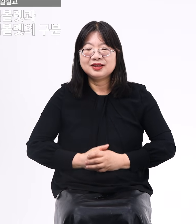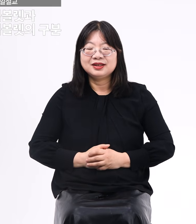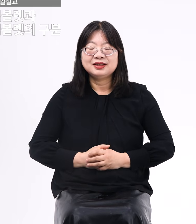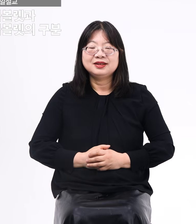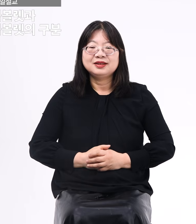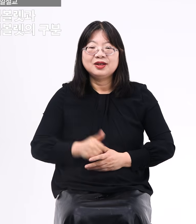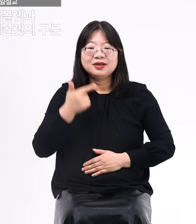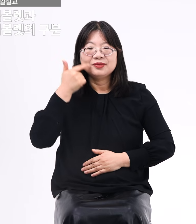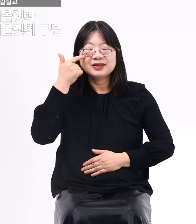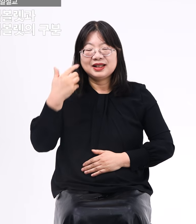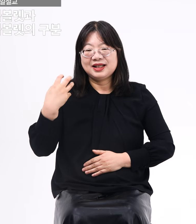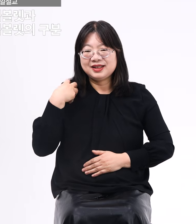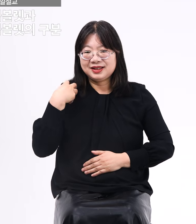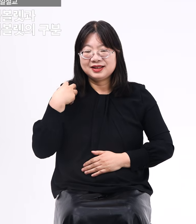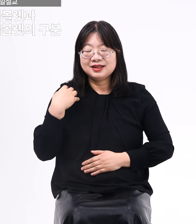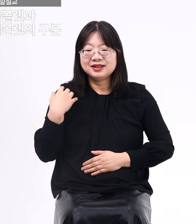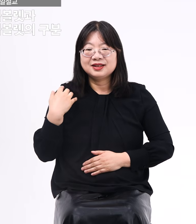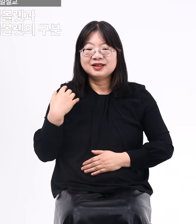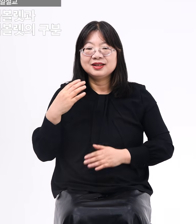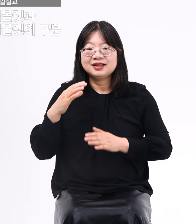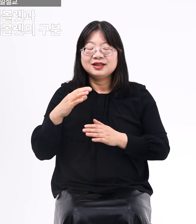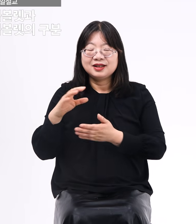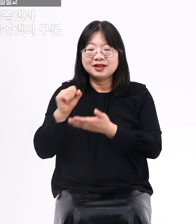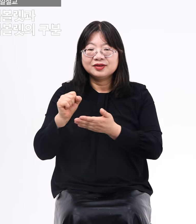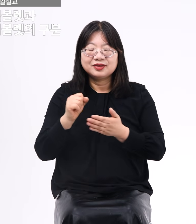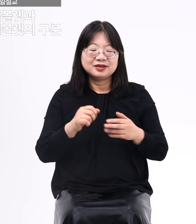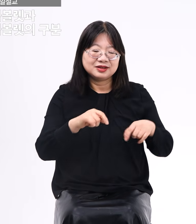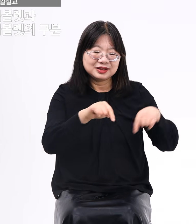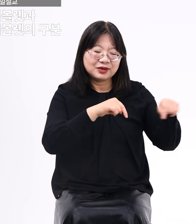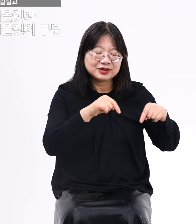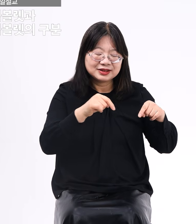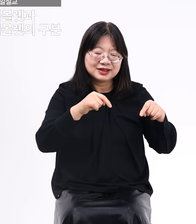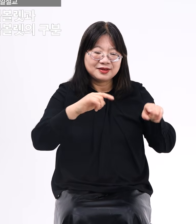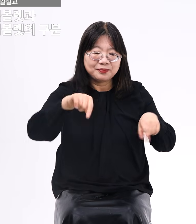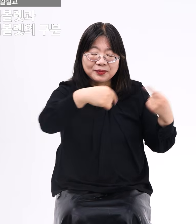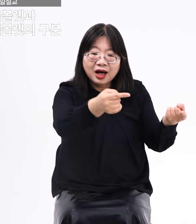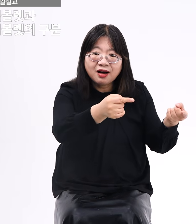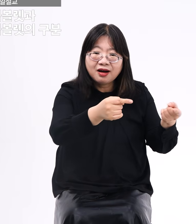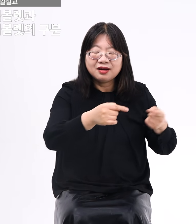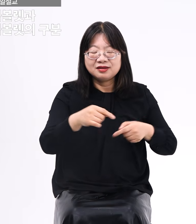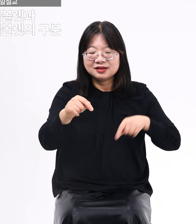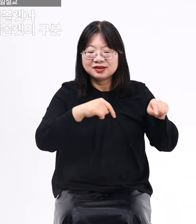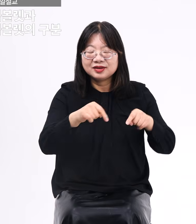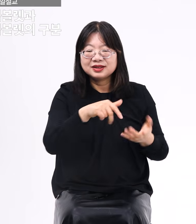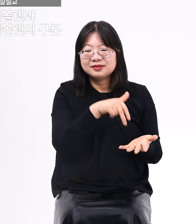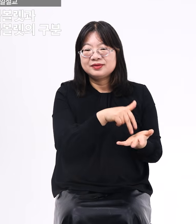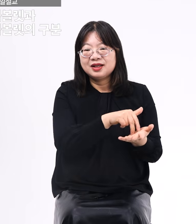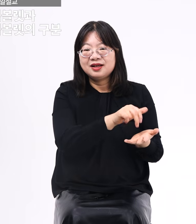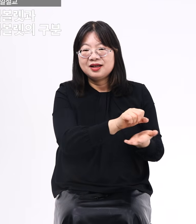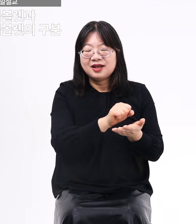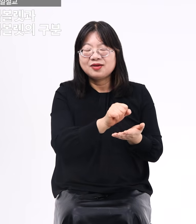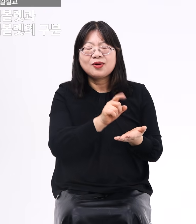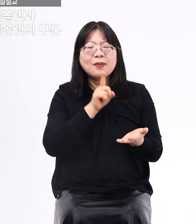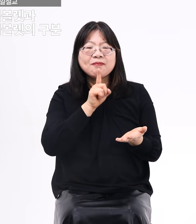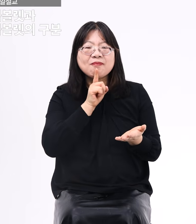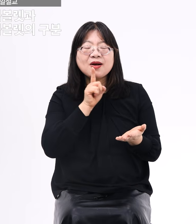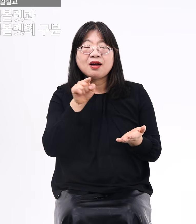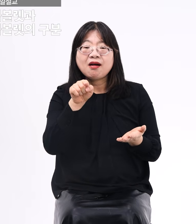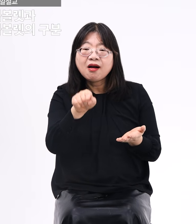목회자라는 직책을 가지고 자꾸 정치에 개입을 하고 정치적으로 발언을 하고